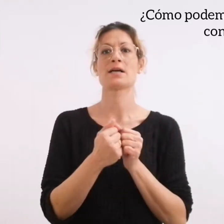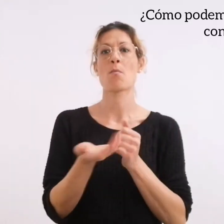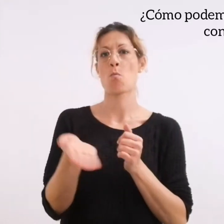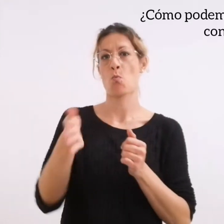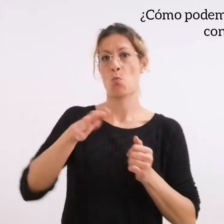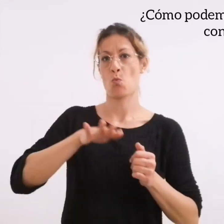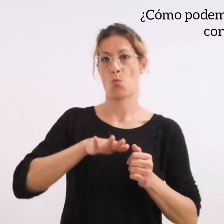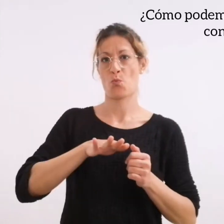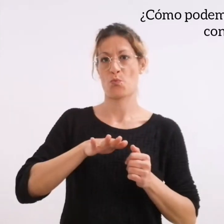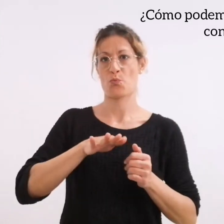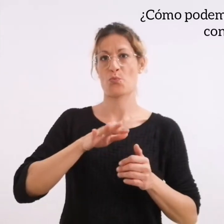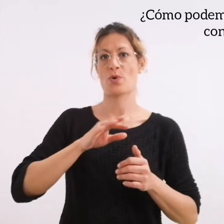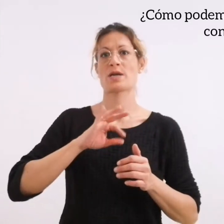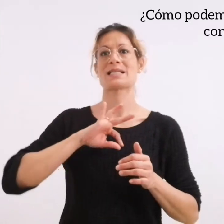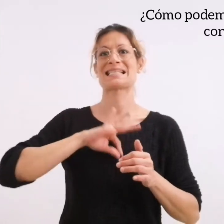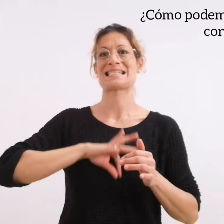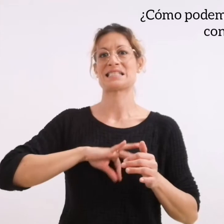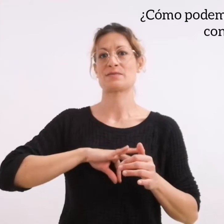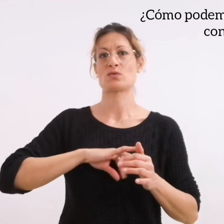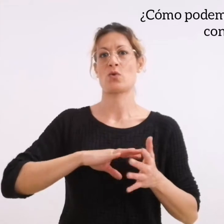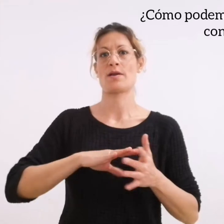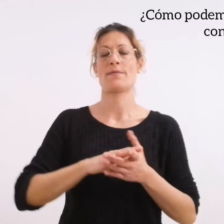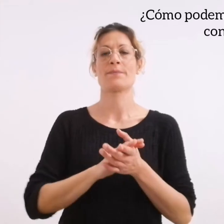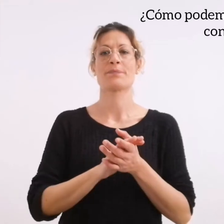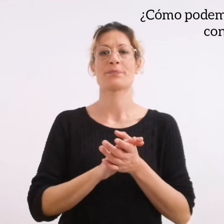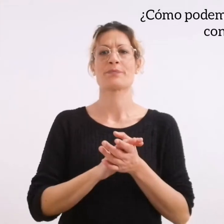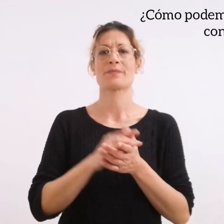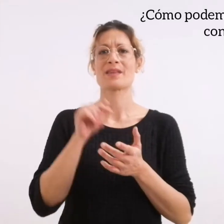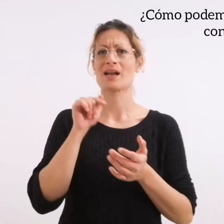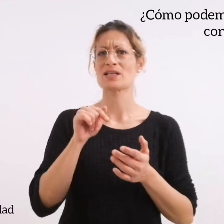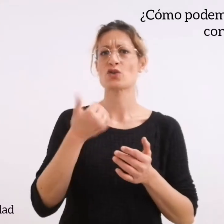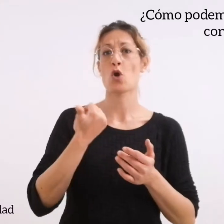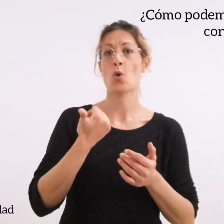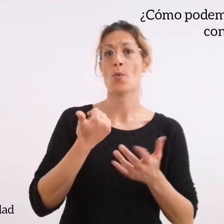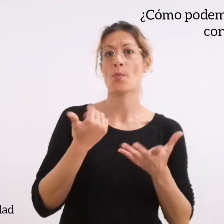la oportunidad para poder encontrarse con Dios